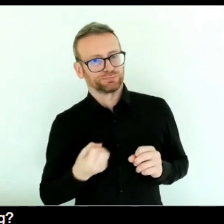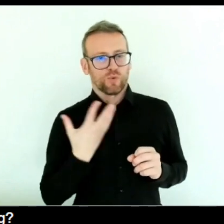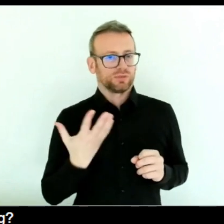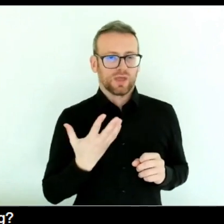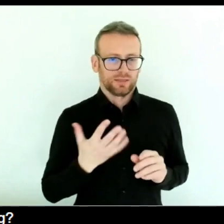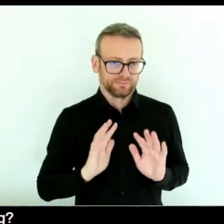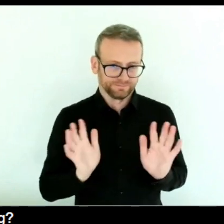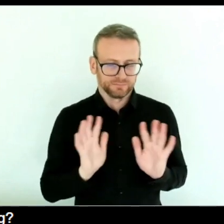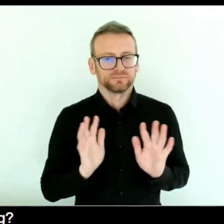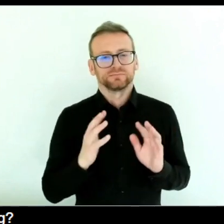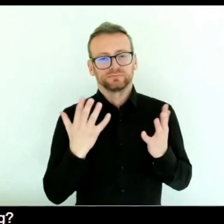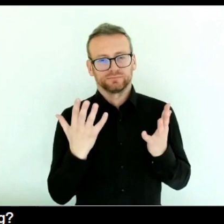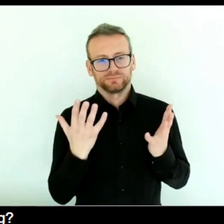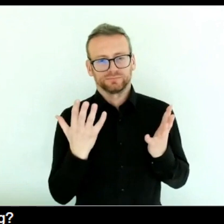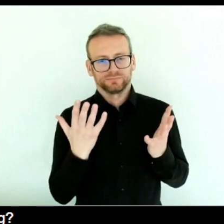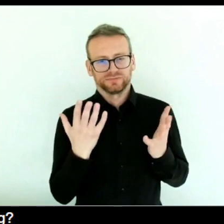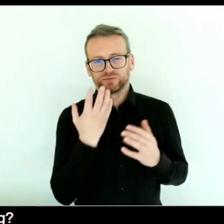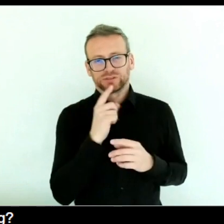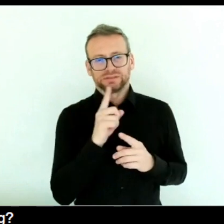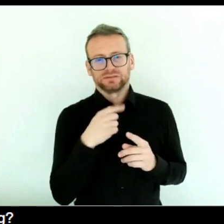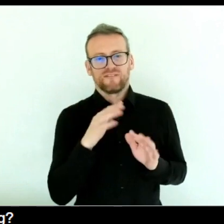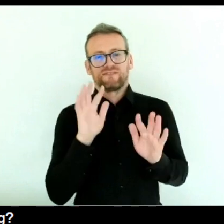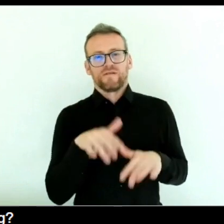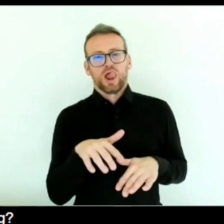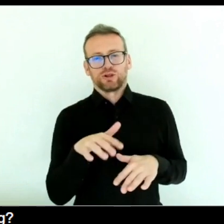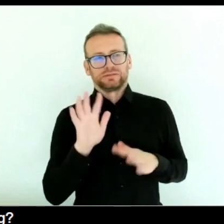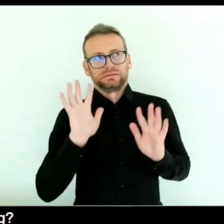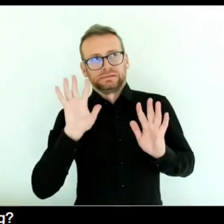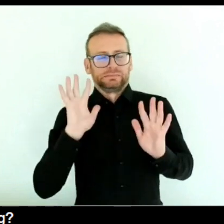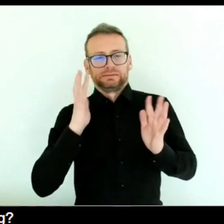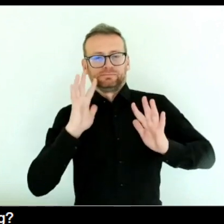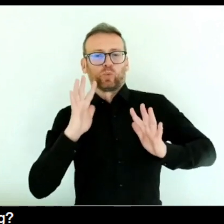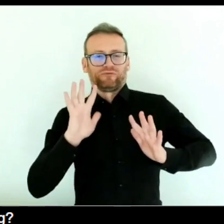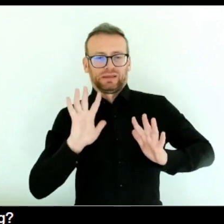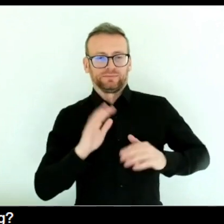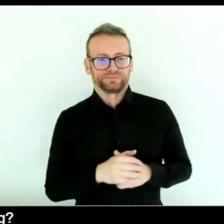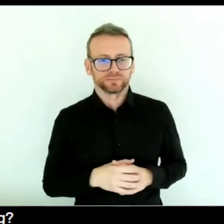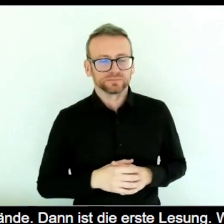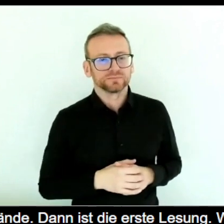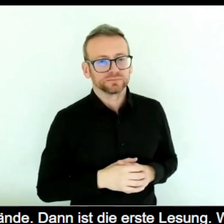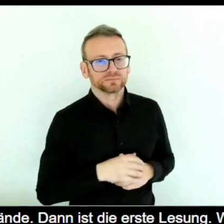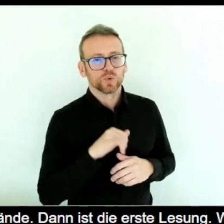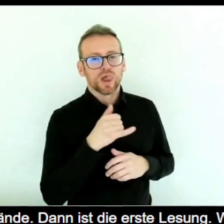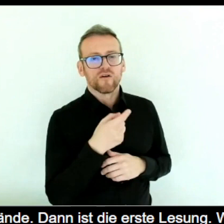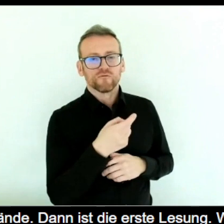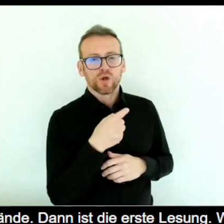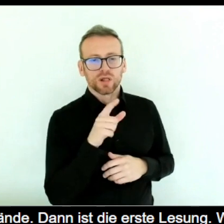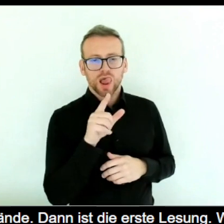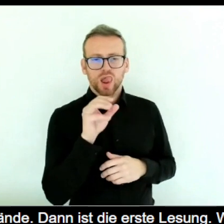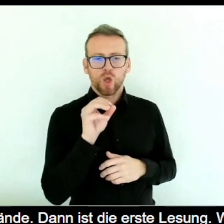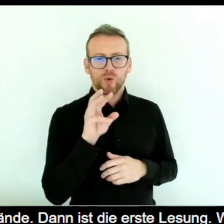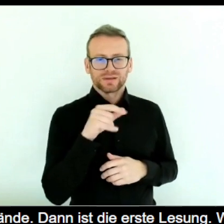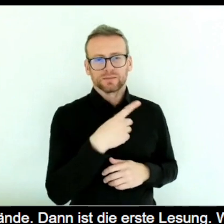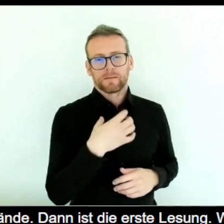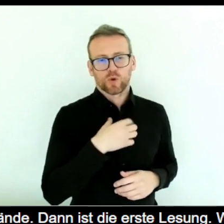und Sie sagen, Bayern steckt da eine große Menge an Geld rein. Können Sie es ungefähr beziffern, wie viel sich Bayern dieses 29-Euro